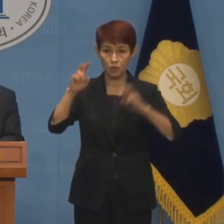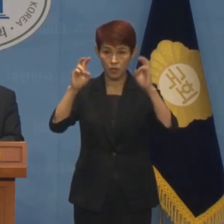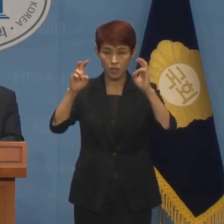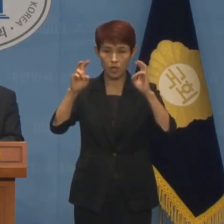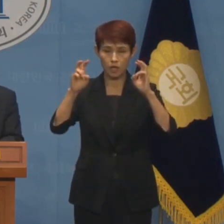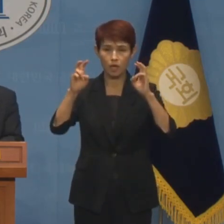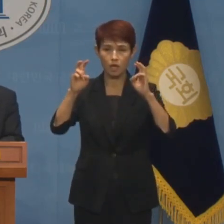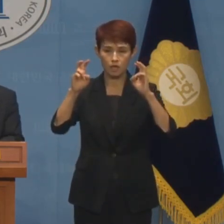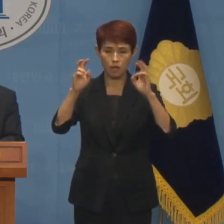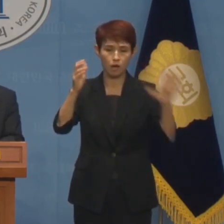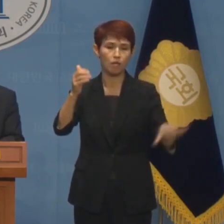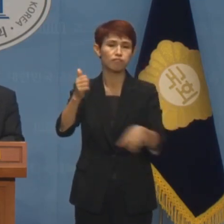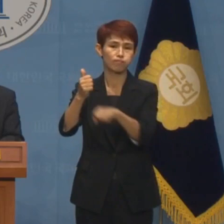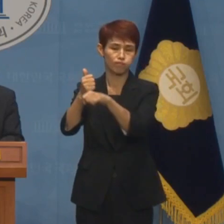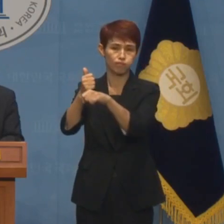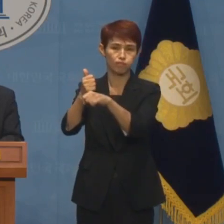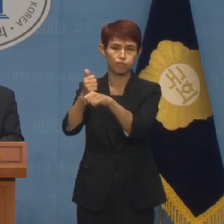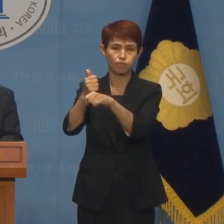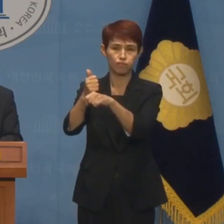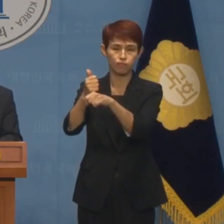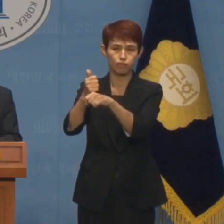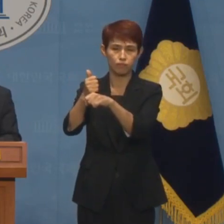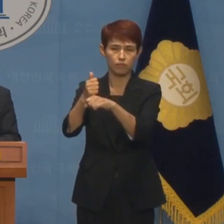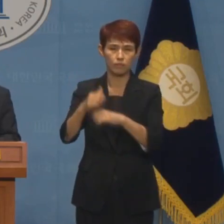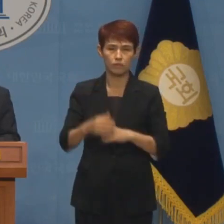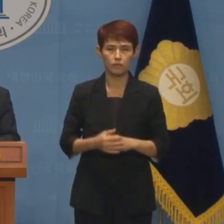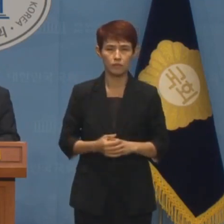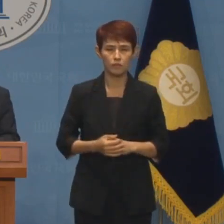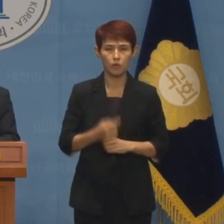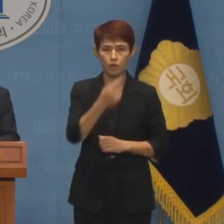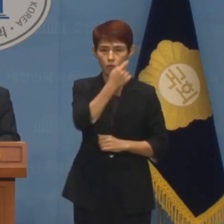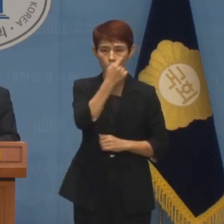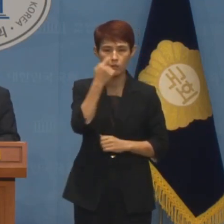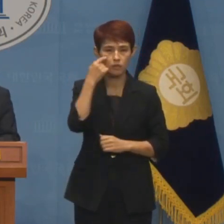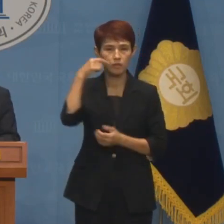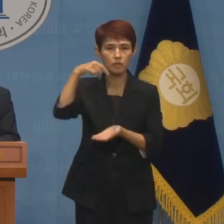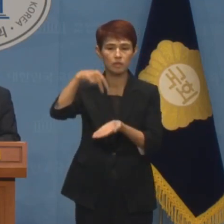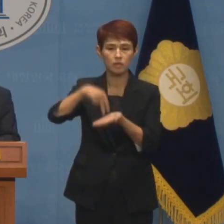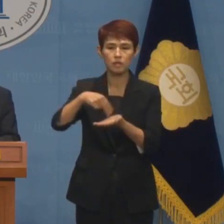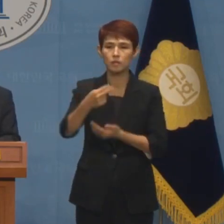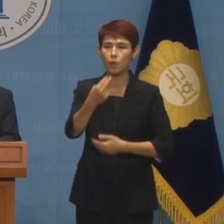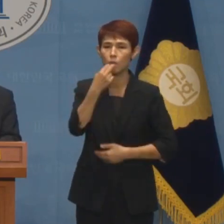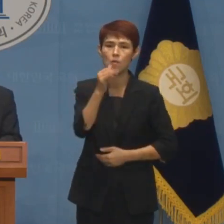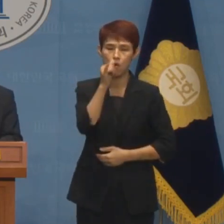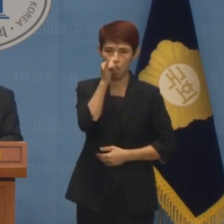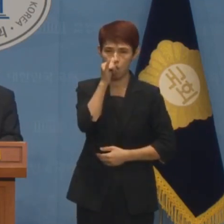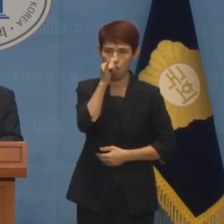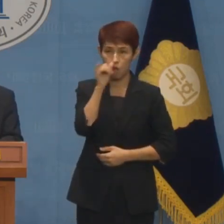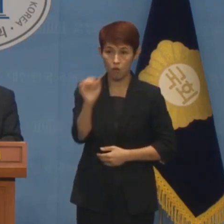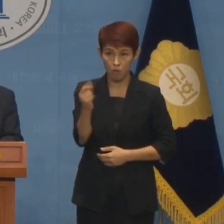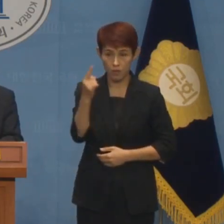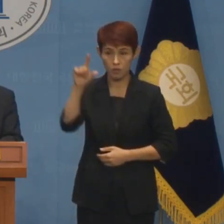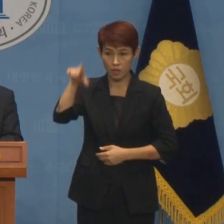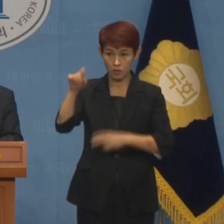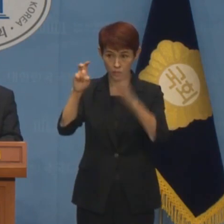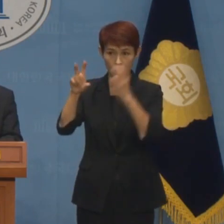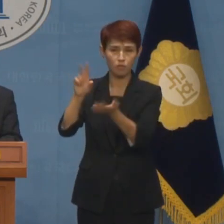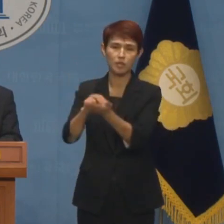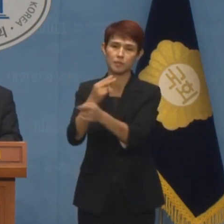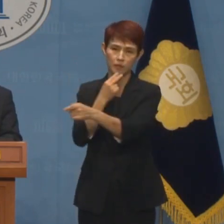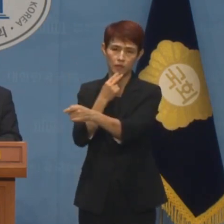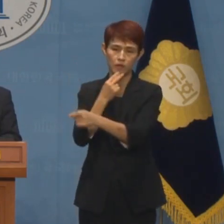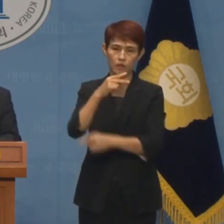하고 있습니다. 그리고 마지막으로 보증보험을 들어놓기 때문에 여기에 대해서는 큰 문제가 없는